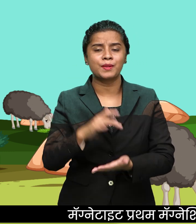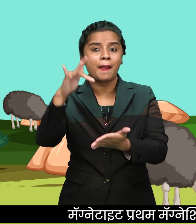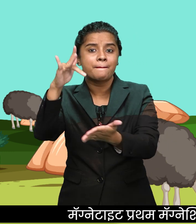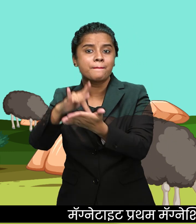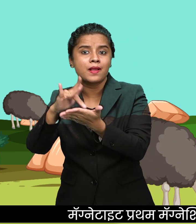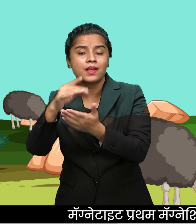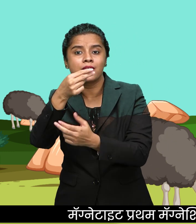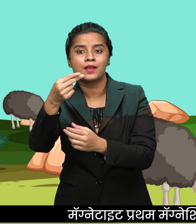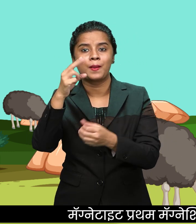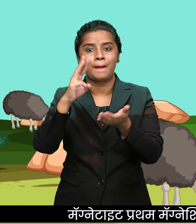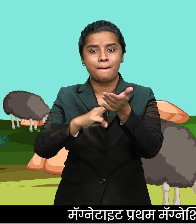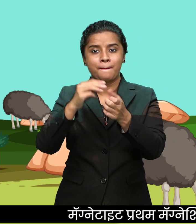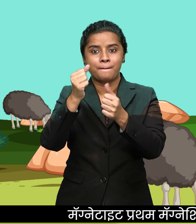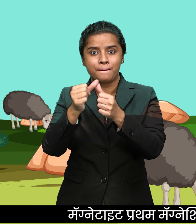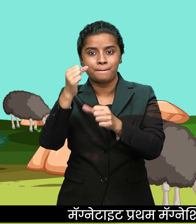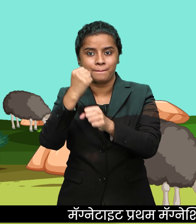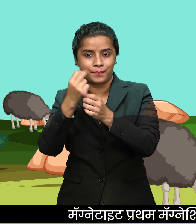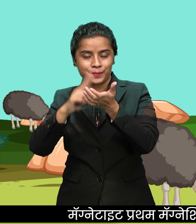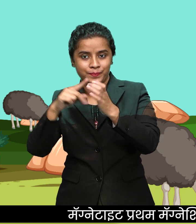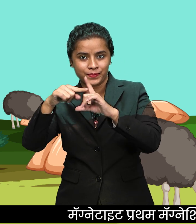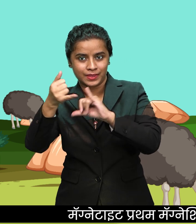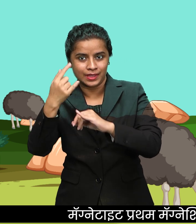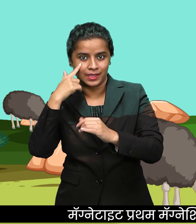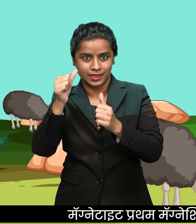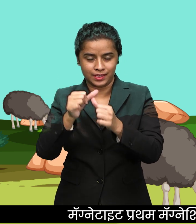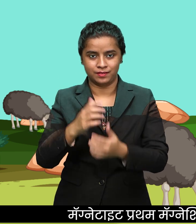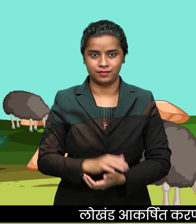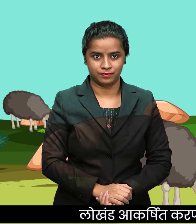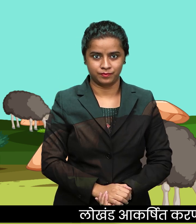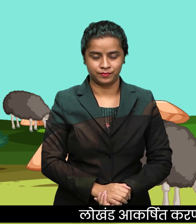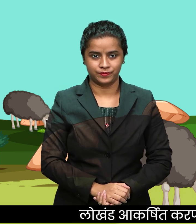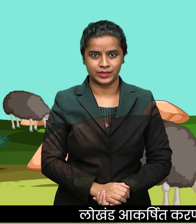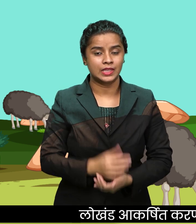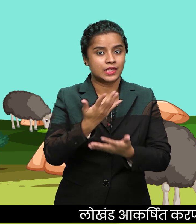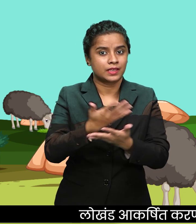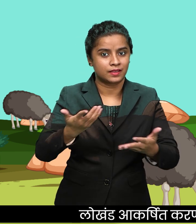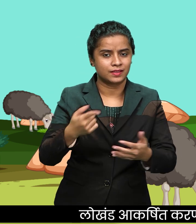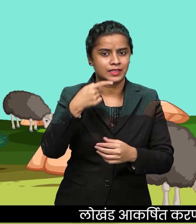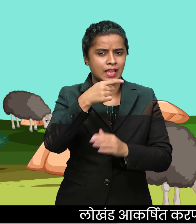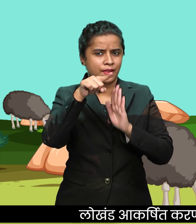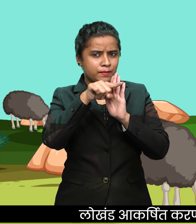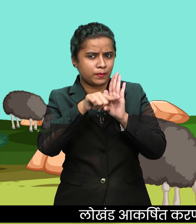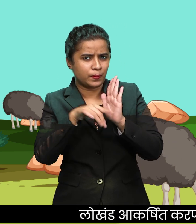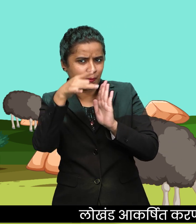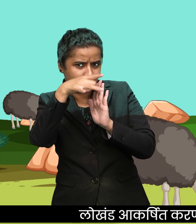मॅग्नेटाइट प्रथम मॅग्नेशिया नावाच्या ठिकाणी सापडला होता. लोखंड आकर्षित करण्याचा गुणधर्म असलेल्या